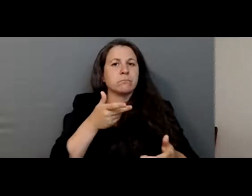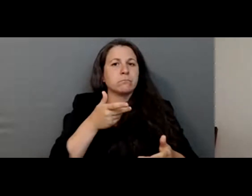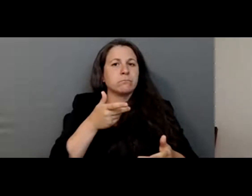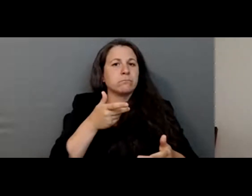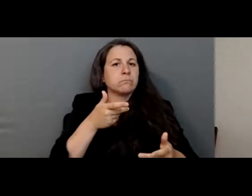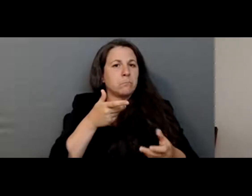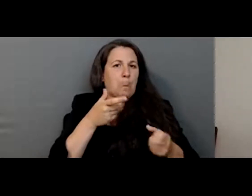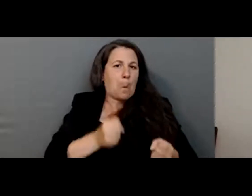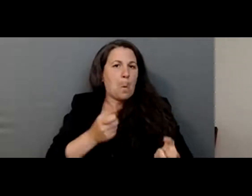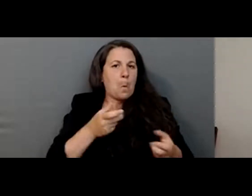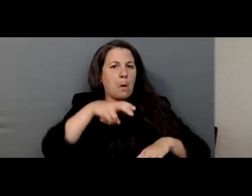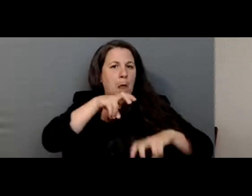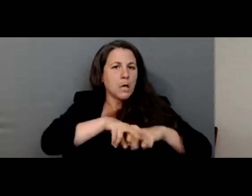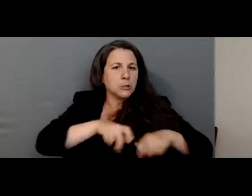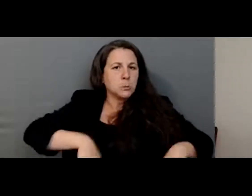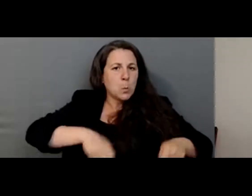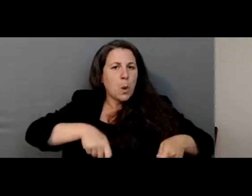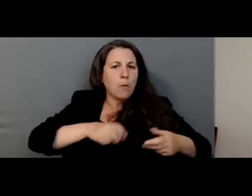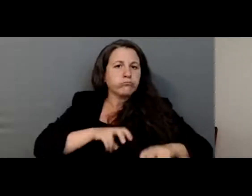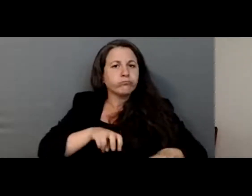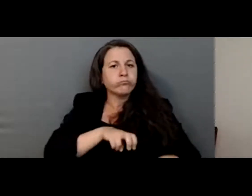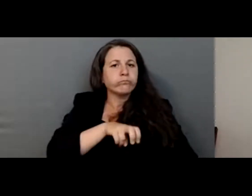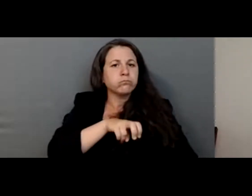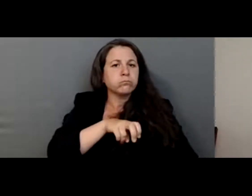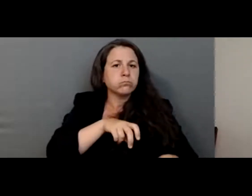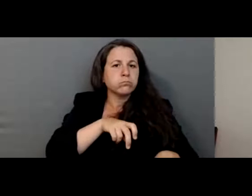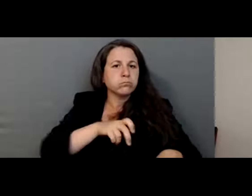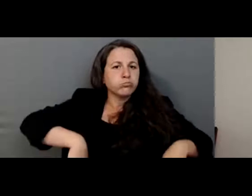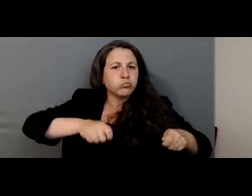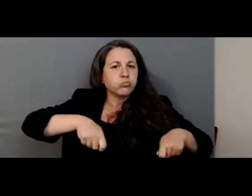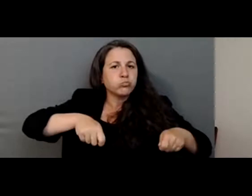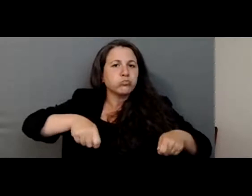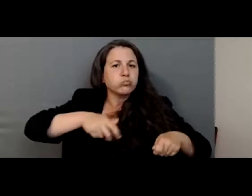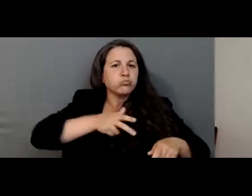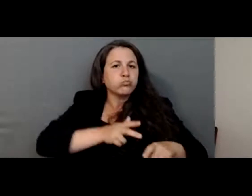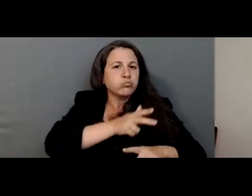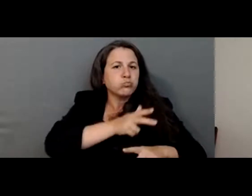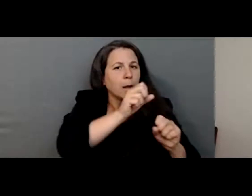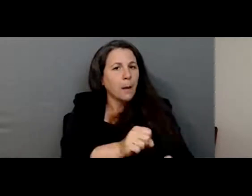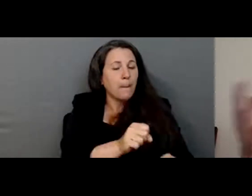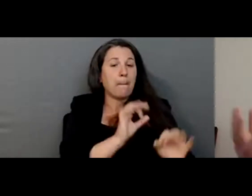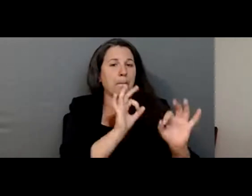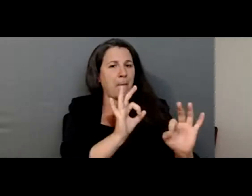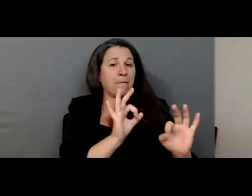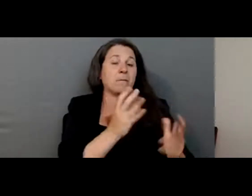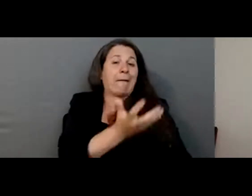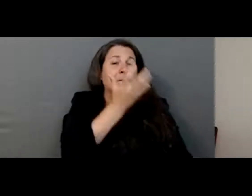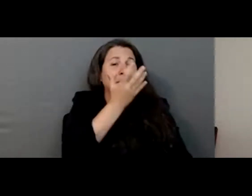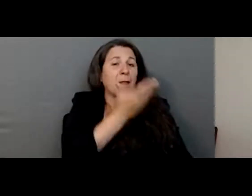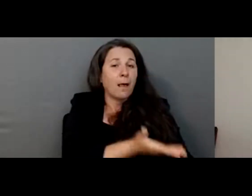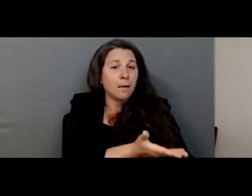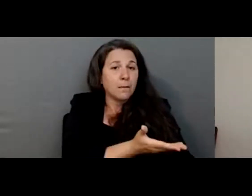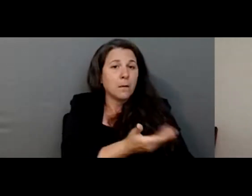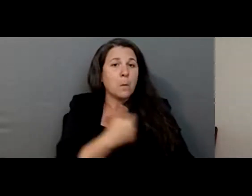l'endroit soit accessible pour personnes en fauteuil qui se déplacent en fauteuil roulant. Ça, c'est les choses les plus évidentes. Moi, par exemple, je